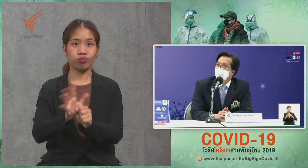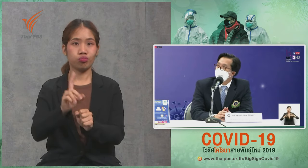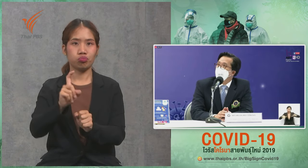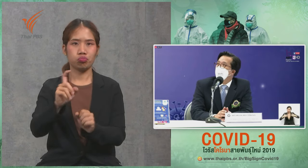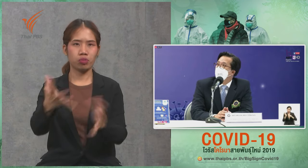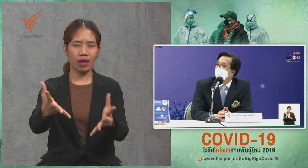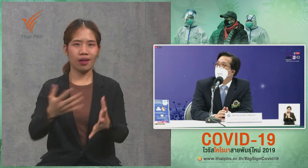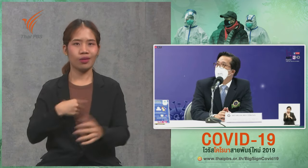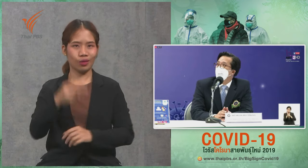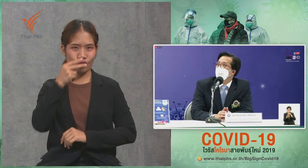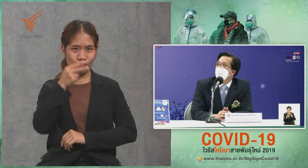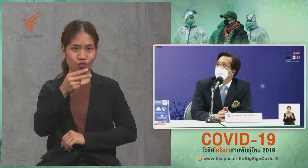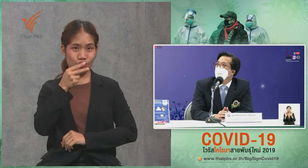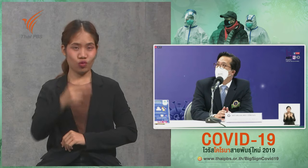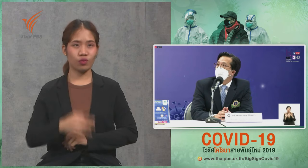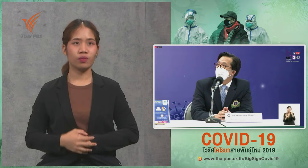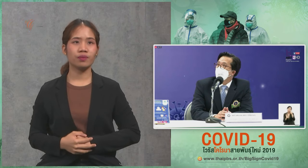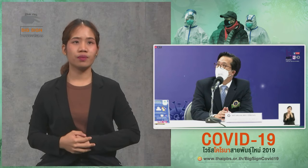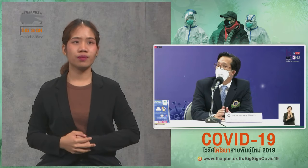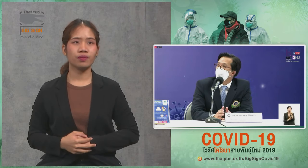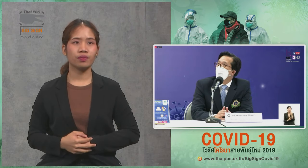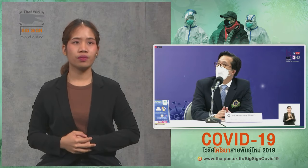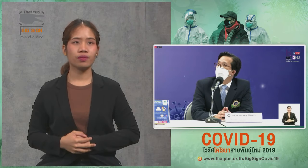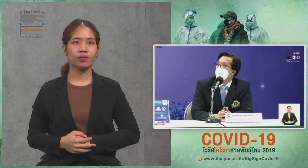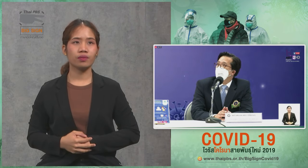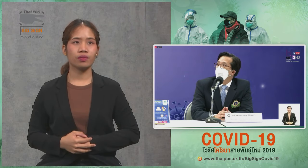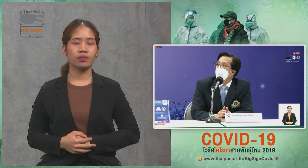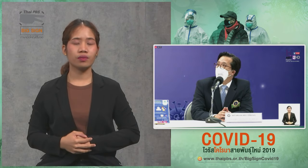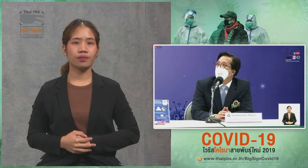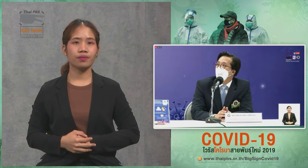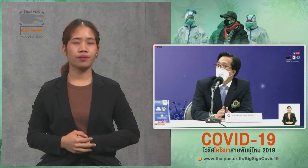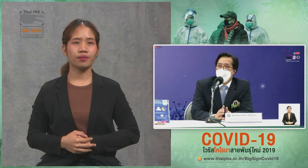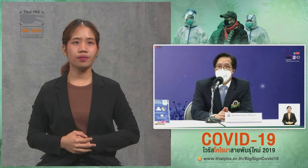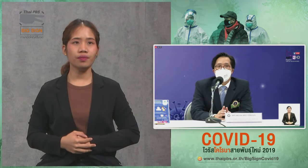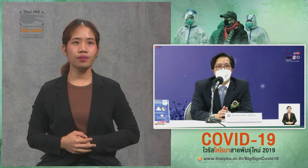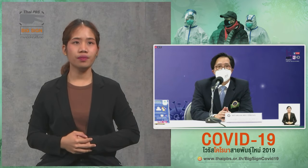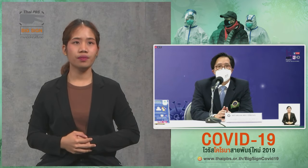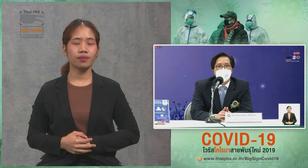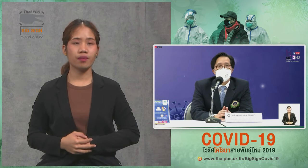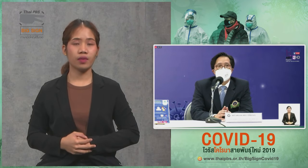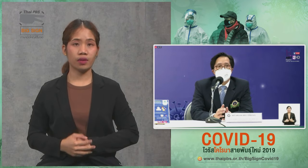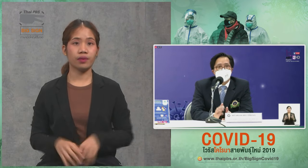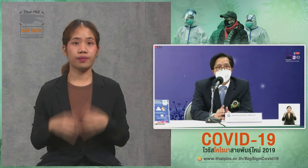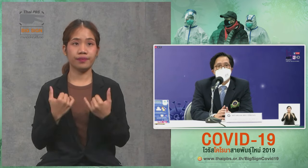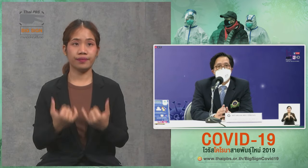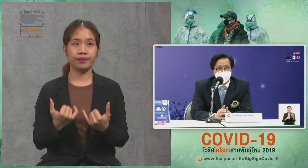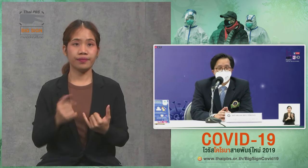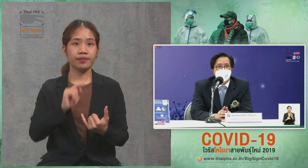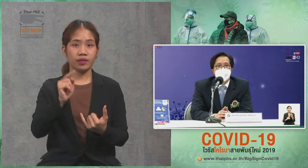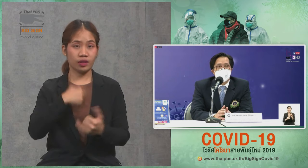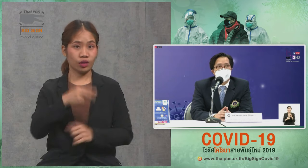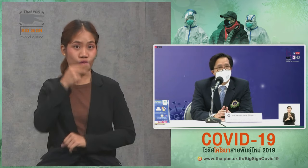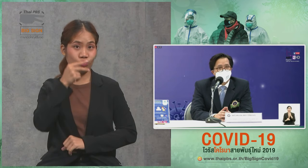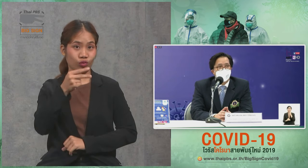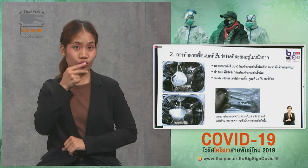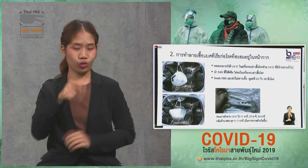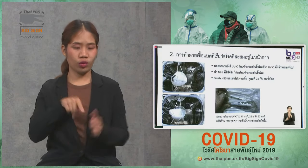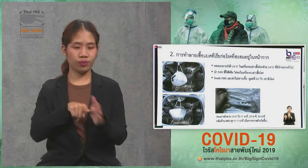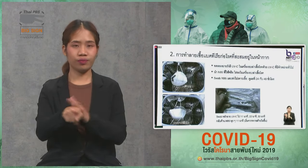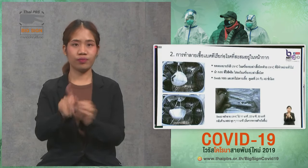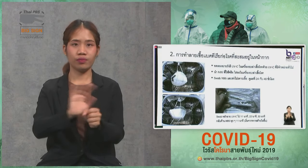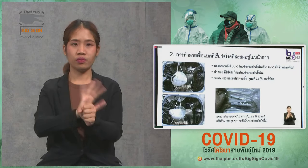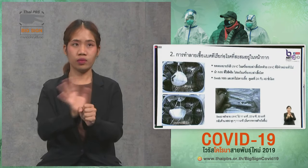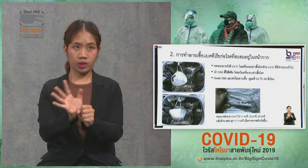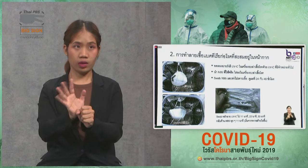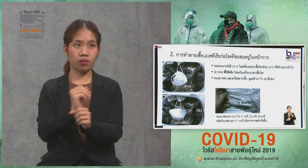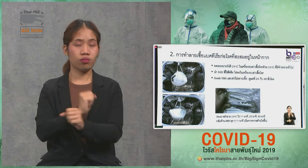ภูมิเนี่ยถึงนะครับต่อครับนะต่อครับตะกี้สรุปไปแล้วอันนี้เราก็มาดูว่าฆ่าแบคทีเรียได้ไหมที่สะสมนะ